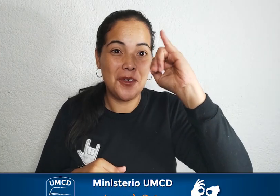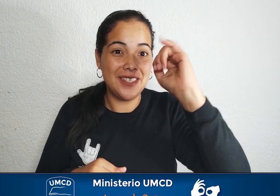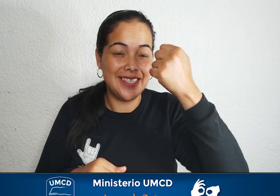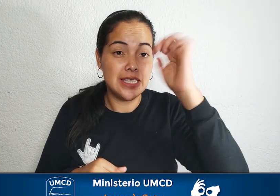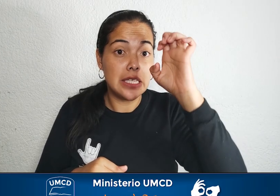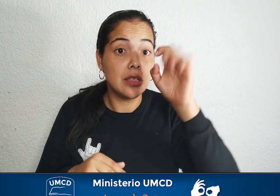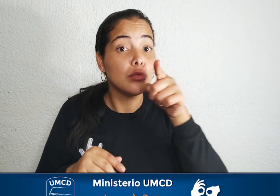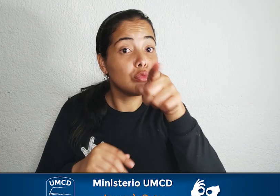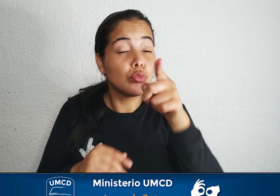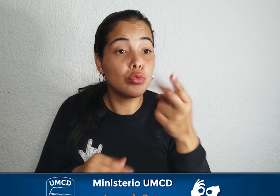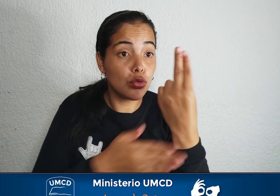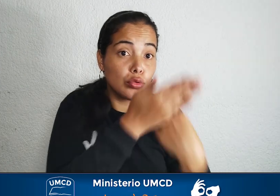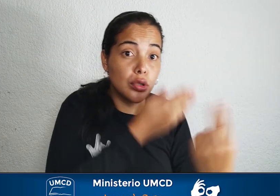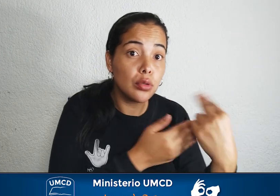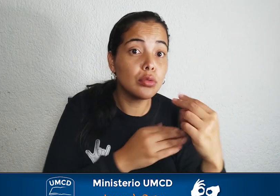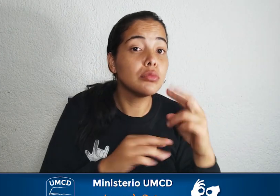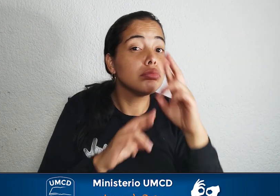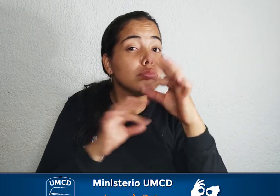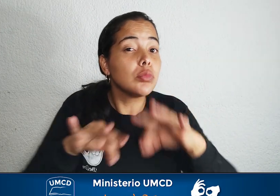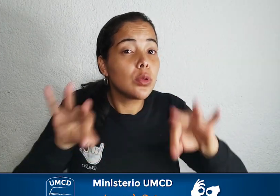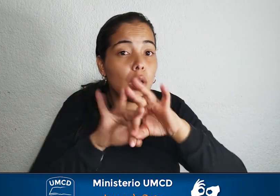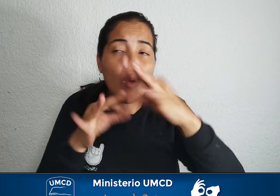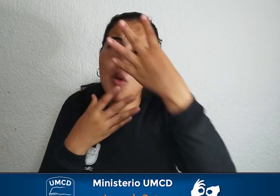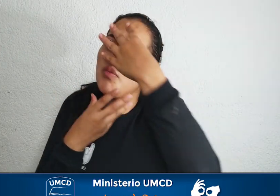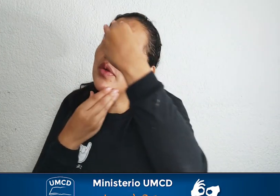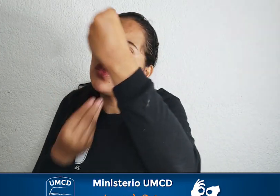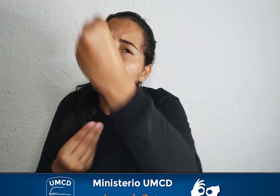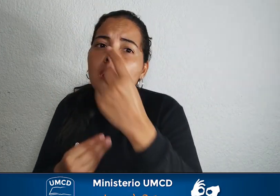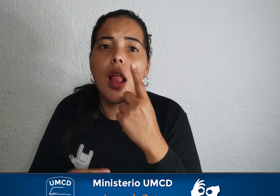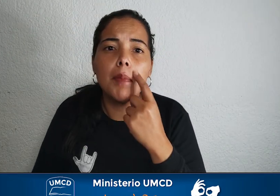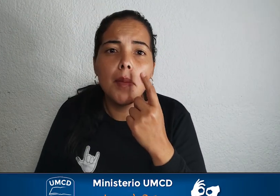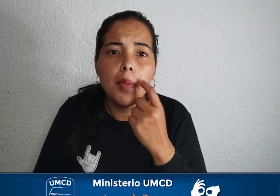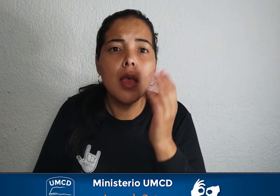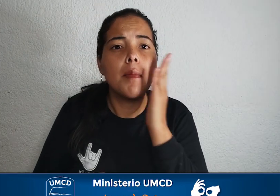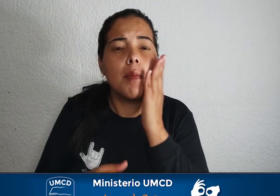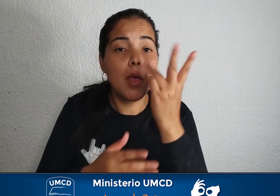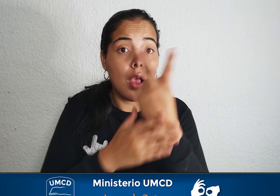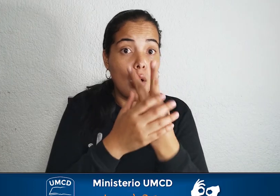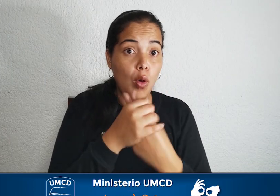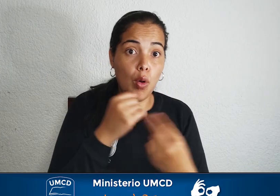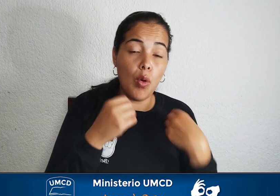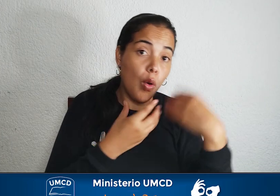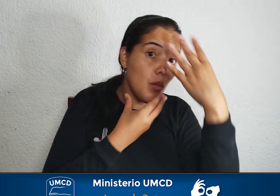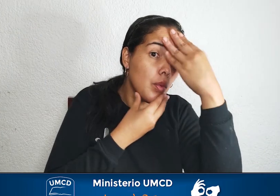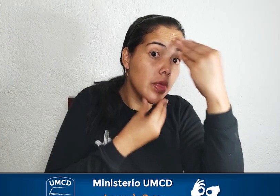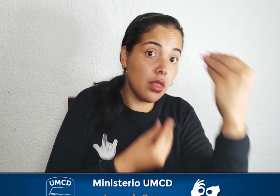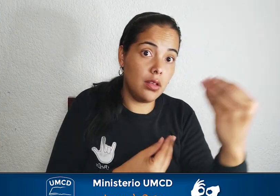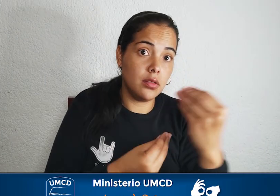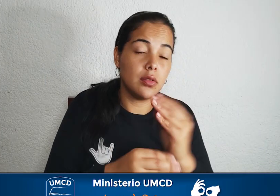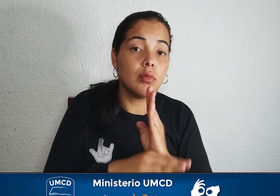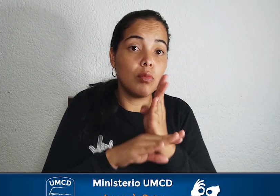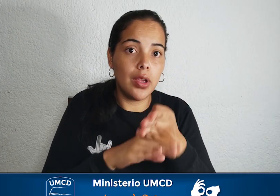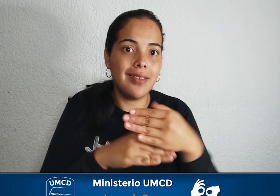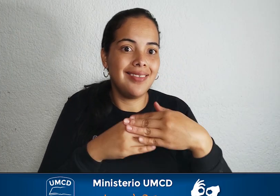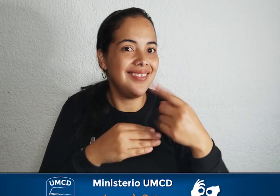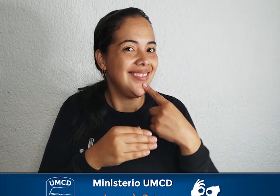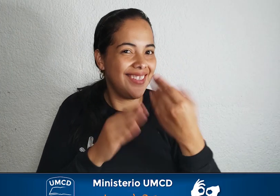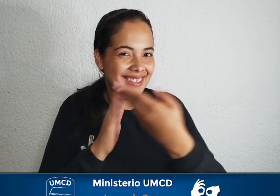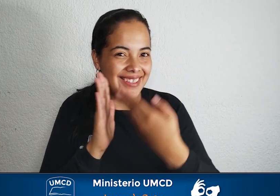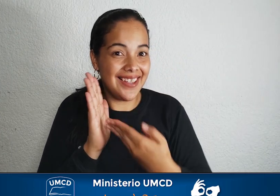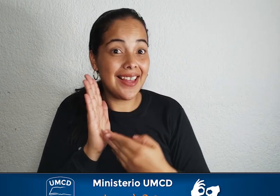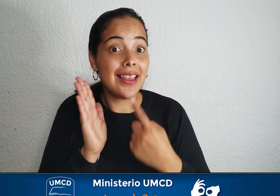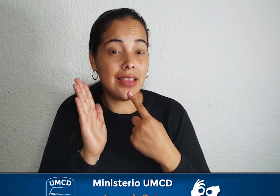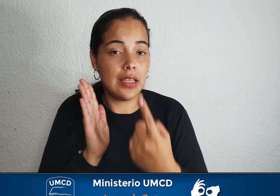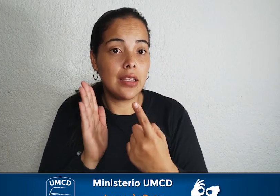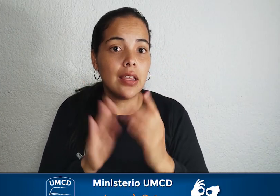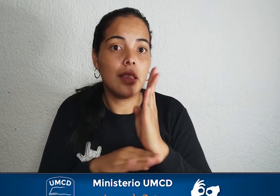los padres tienen que ser honrados. Ese es el 5º mandamiento que Dios le dio al hombre. Y después, más adelante, unos